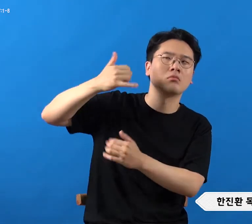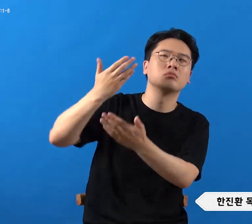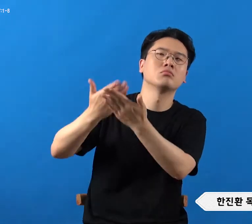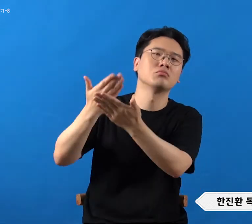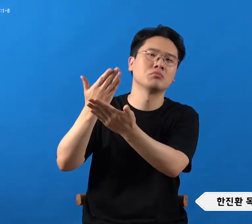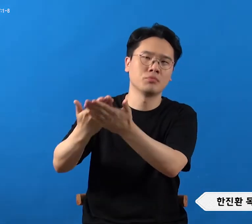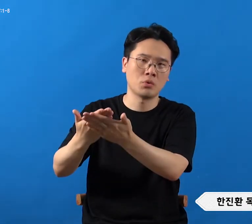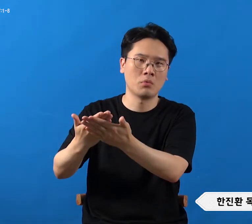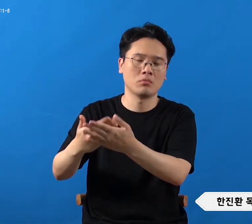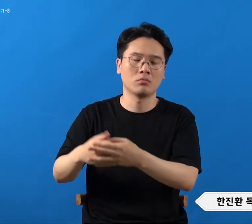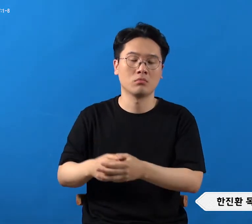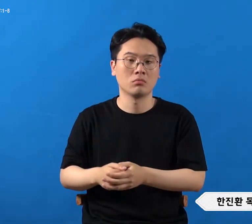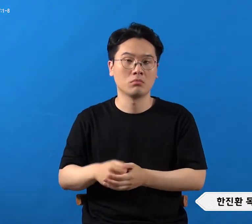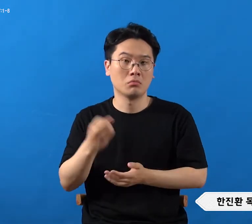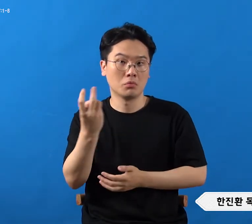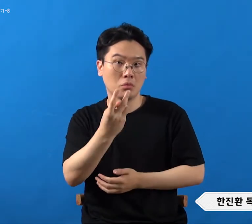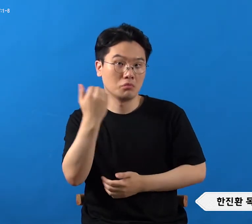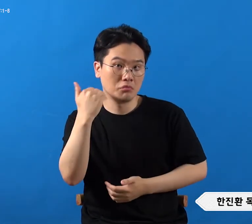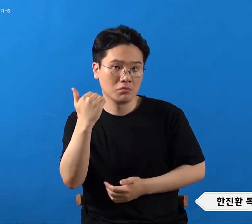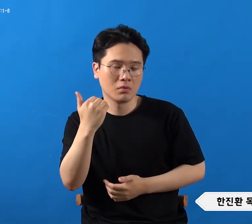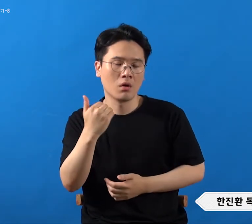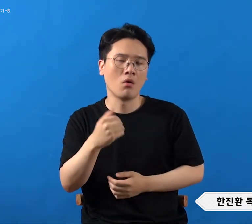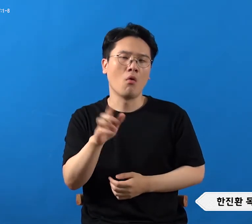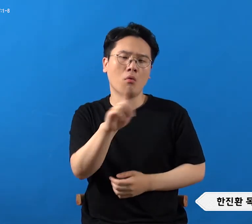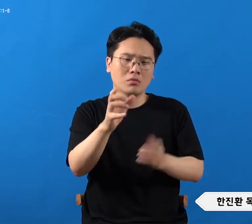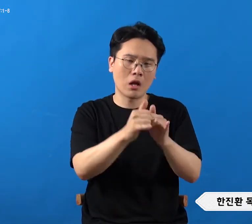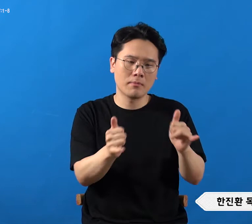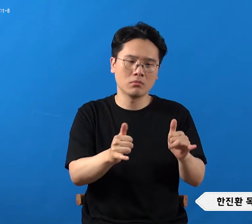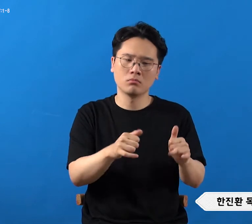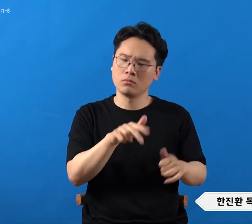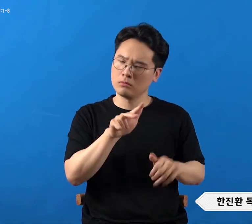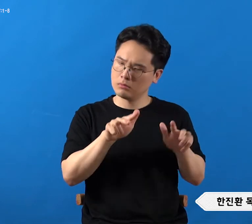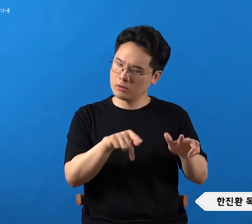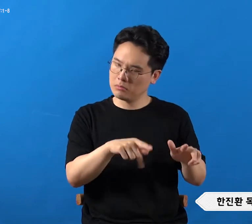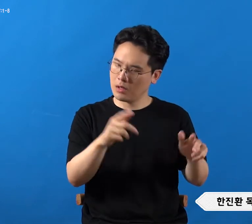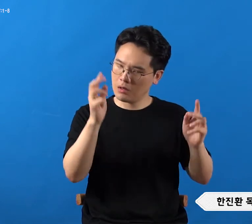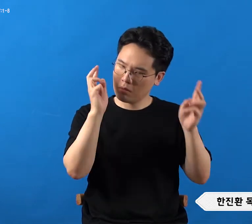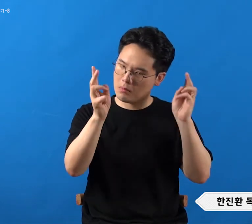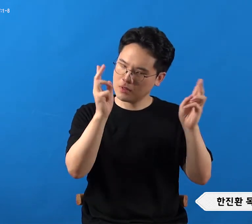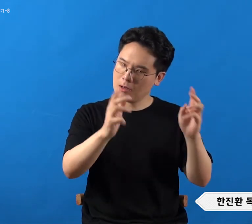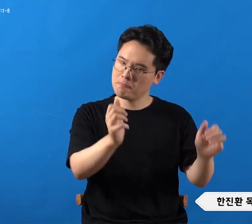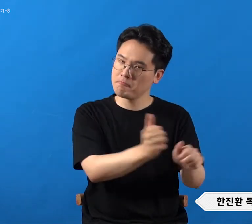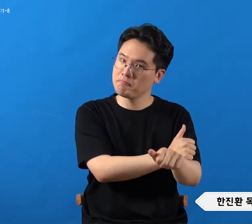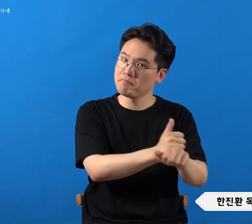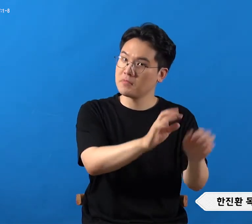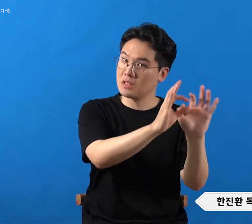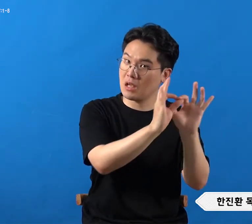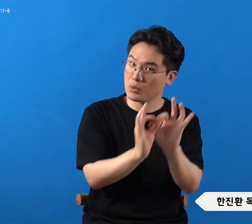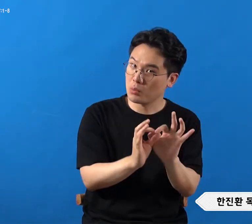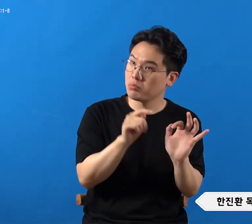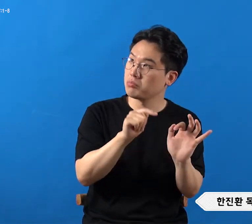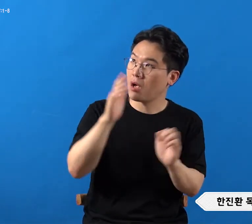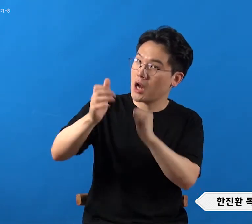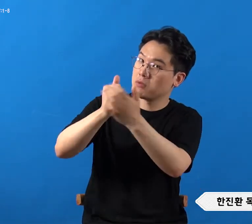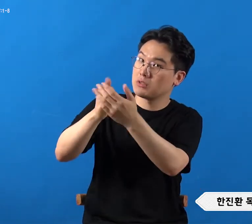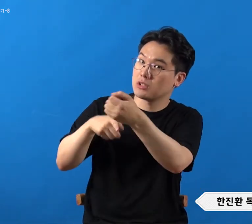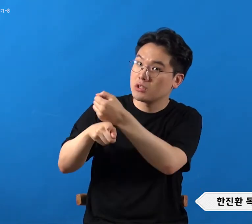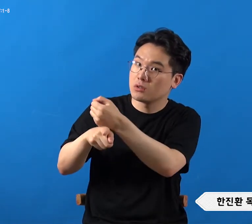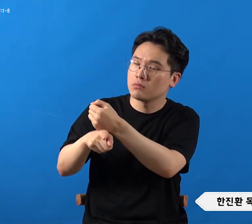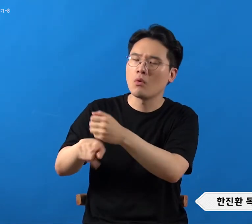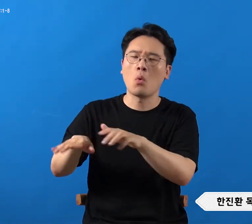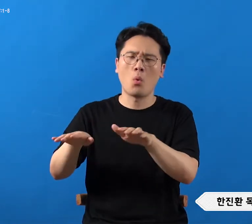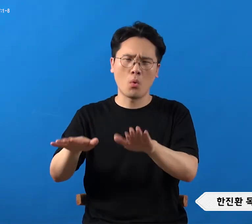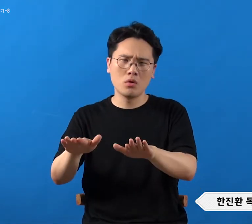그럽니다. 어떤 사람은 이 직장을 계속 다니는 것이 하나님 뜻이라면 오늘 직장에서 저에게 전화가 오게